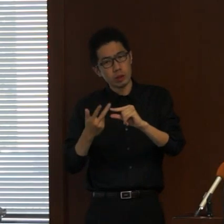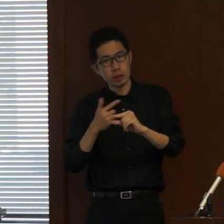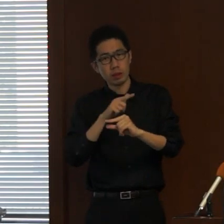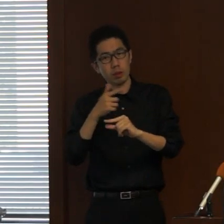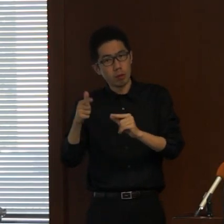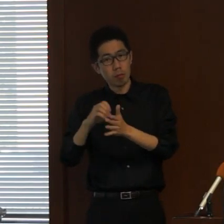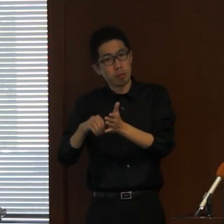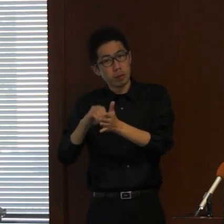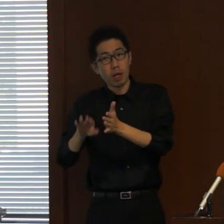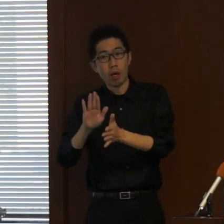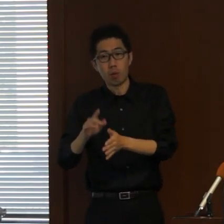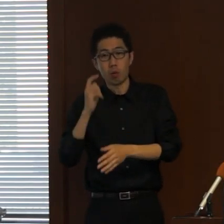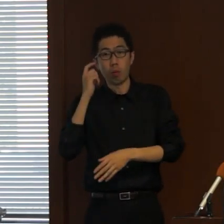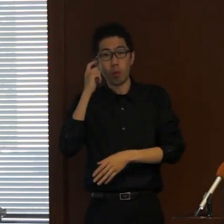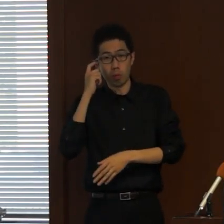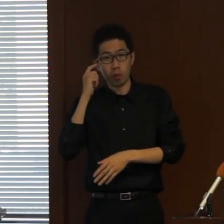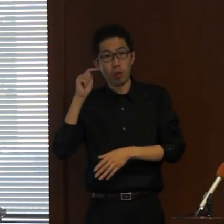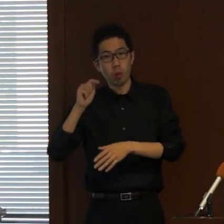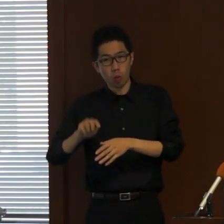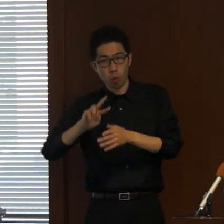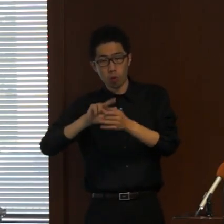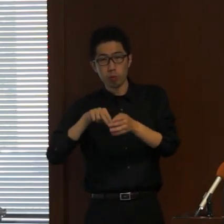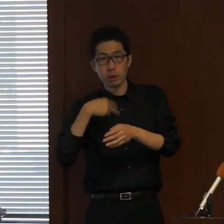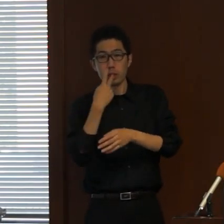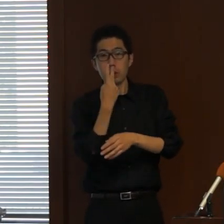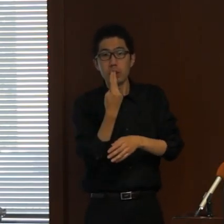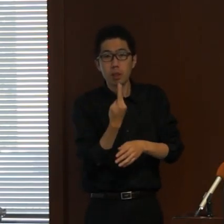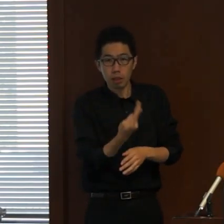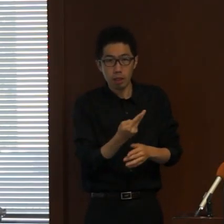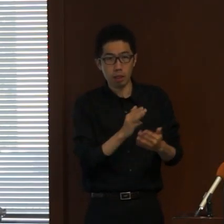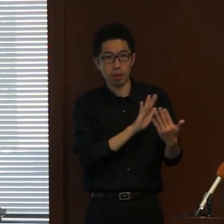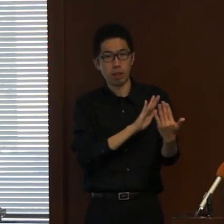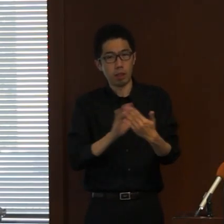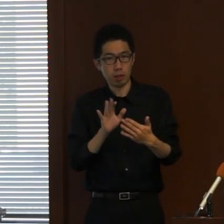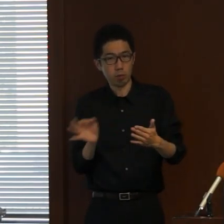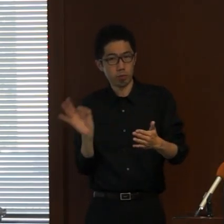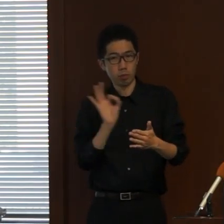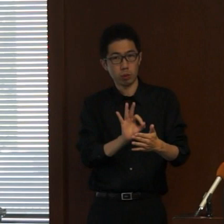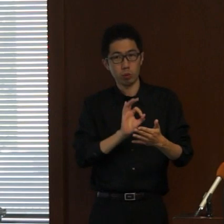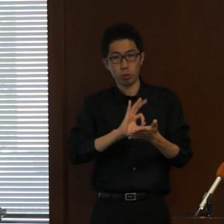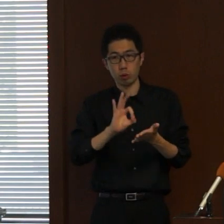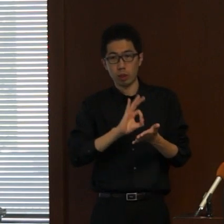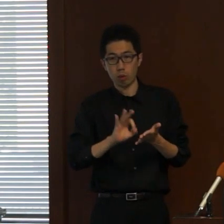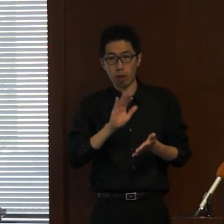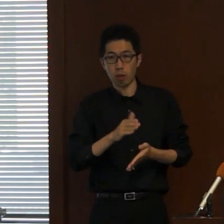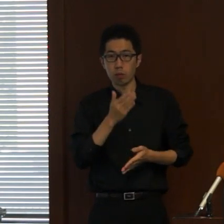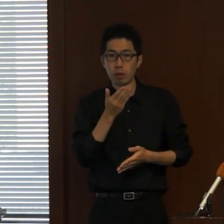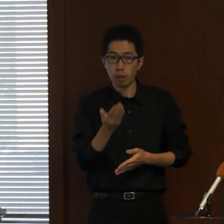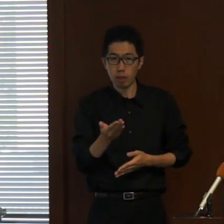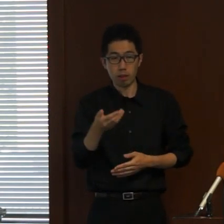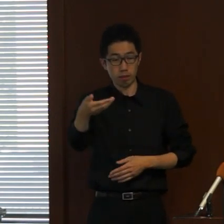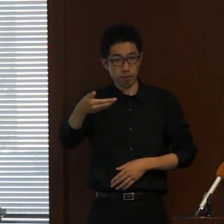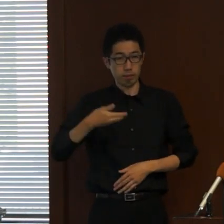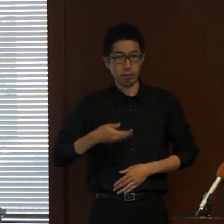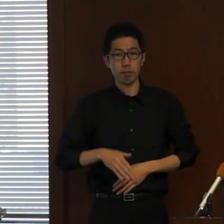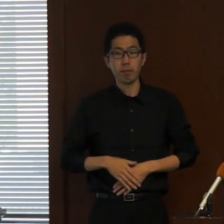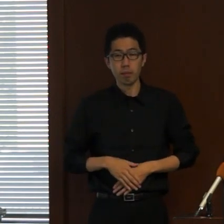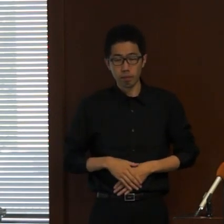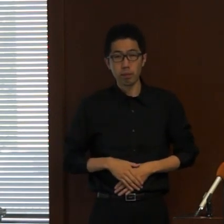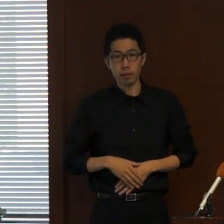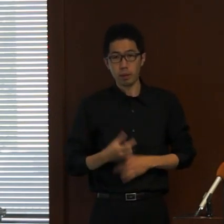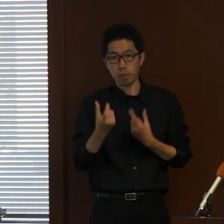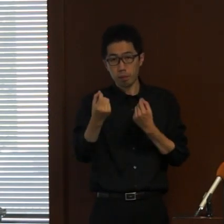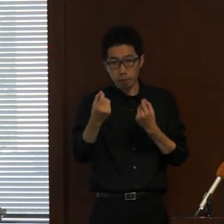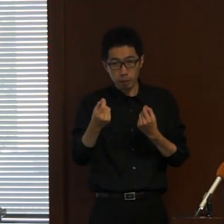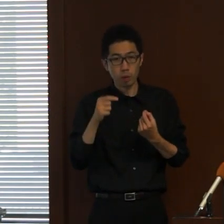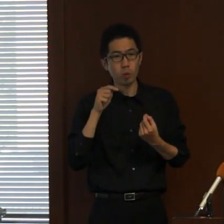組み替えて、この対策の方に回すみたいなお考えはありますでしょうか。 はい、もうその作業をしなければいけないと思っています。